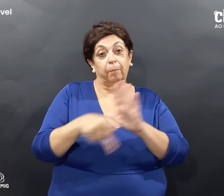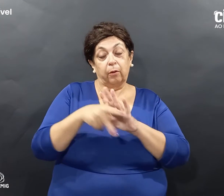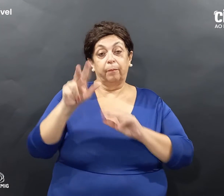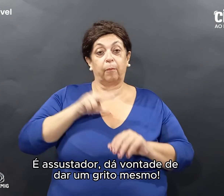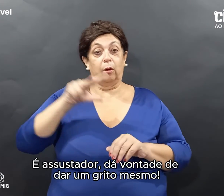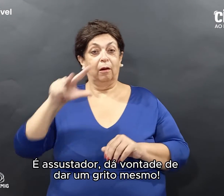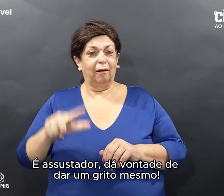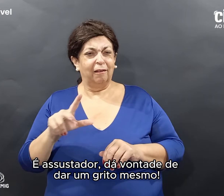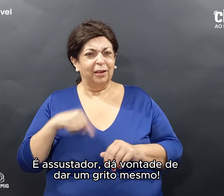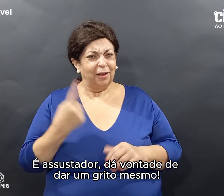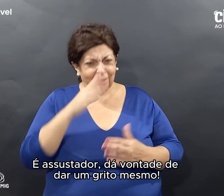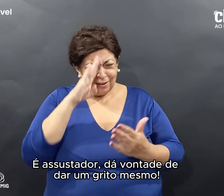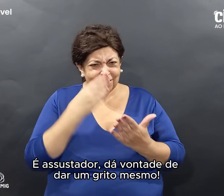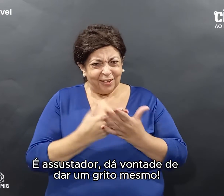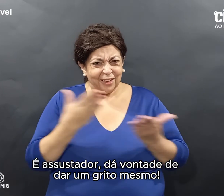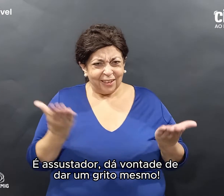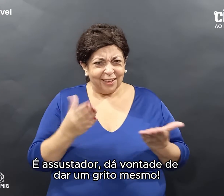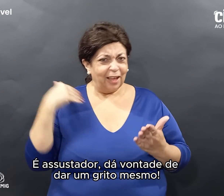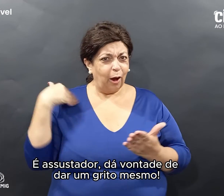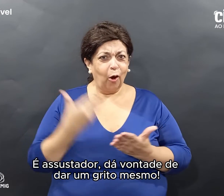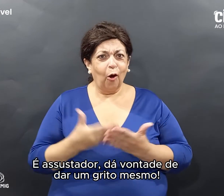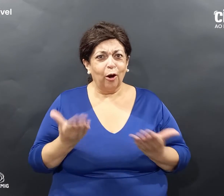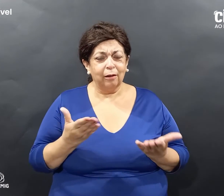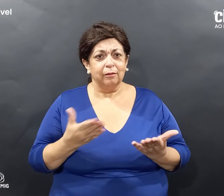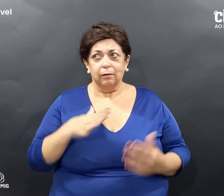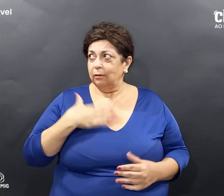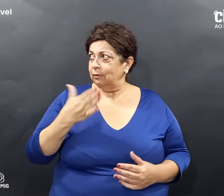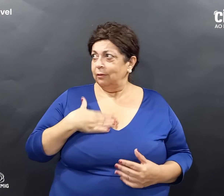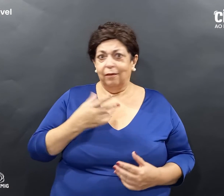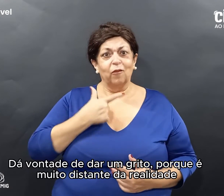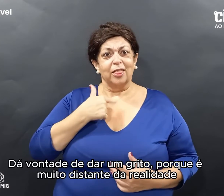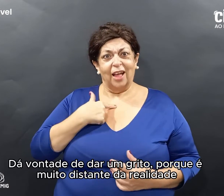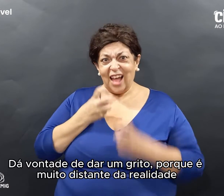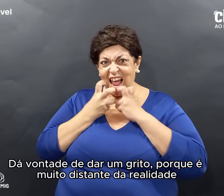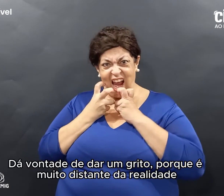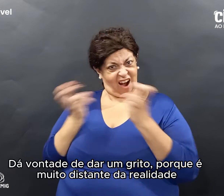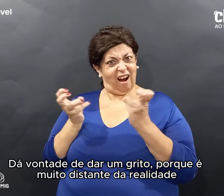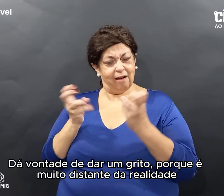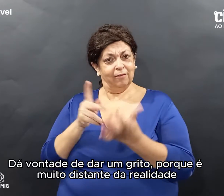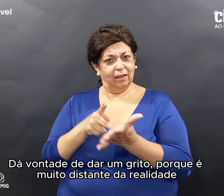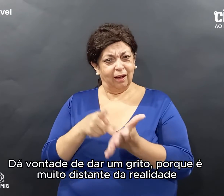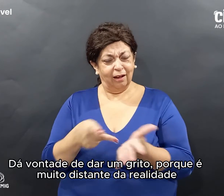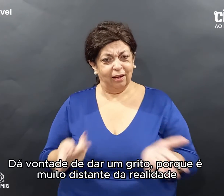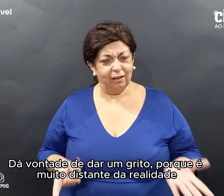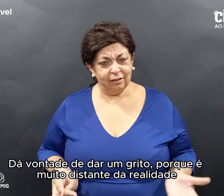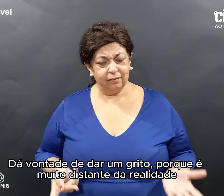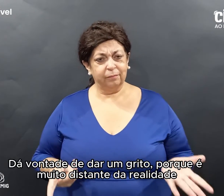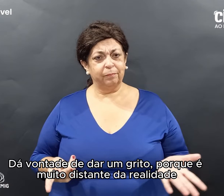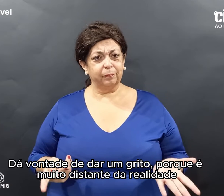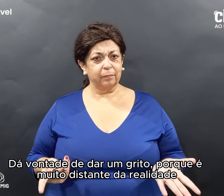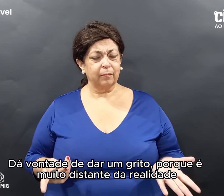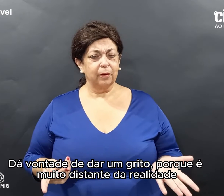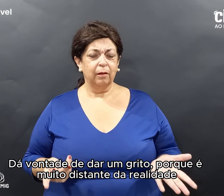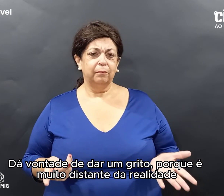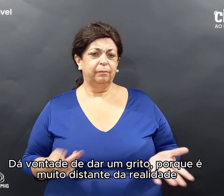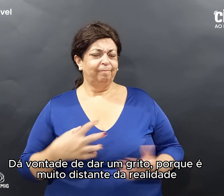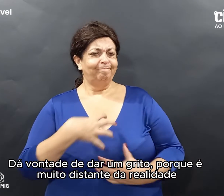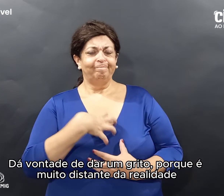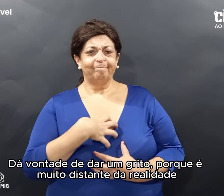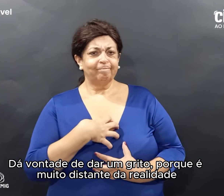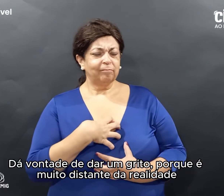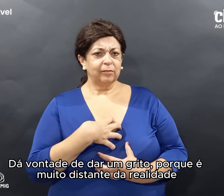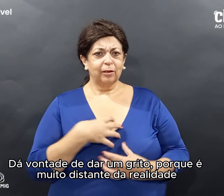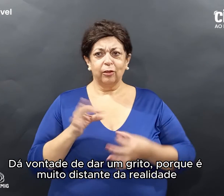hoje. É assustador, dá vontade de dar um grito Dá mesmo. vontade de dar um grito. Dá vontade de dar um grito, porque é